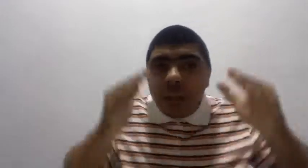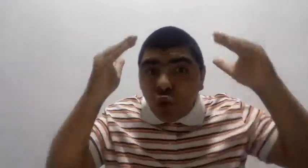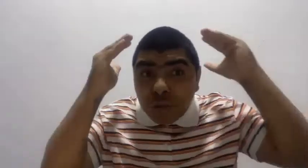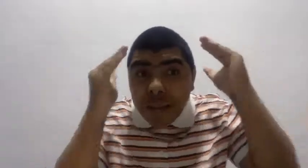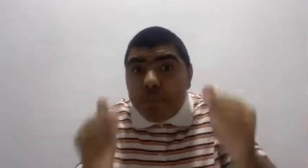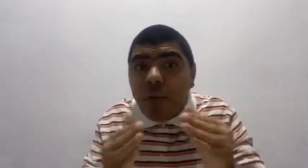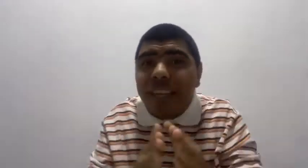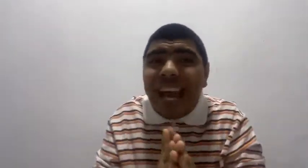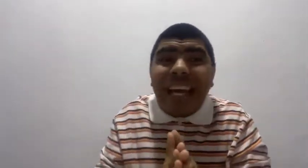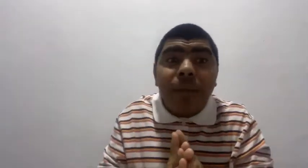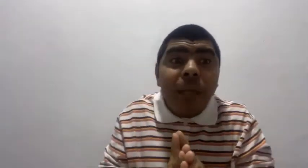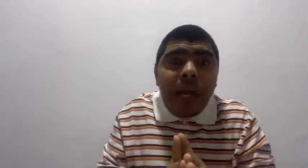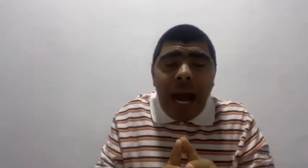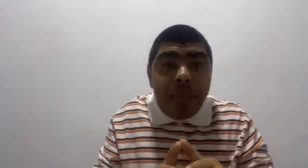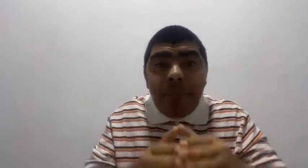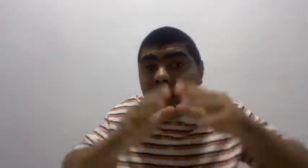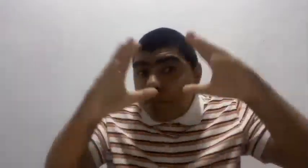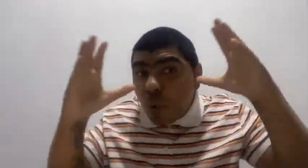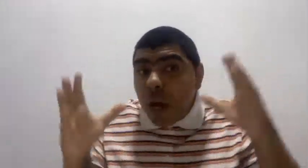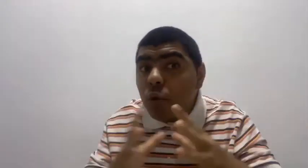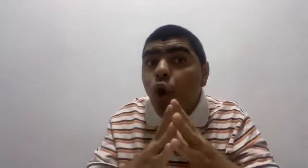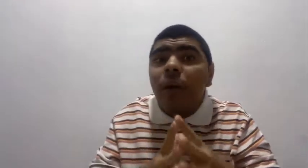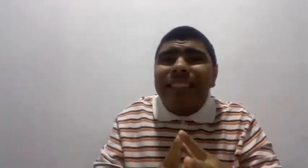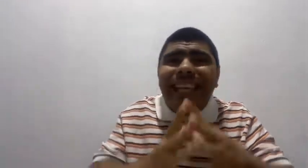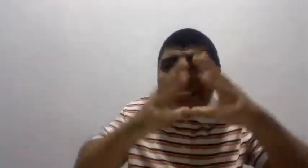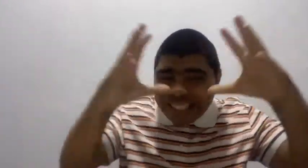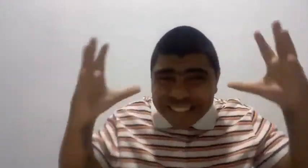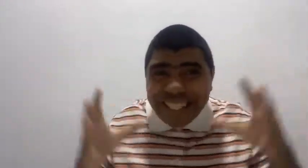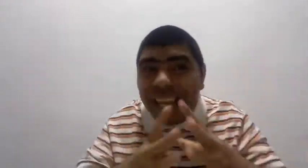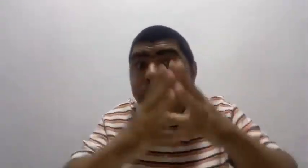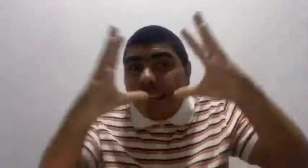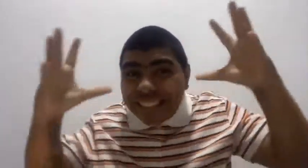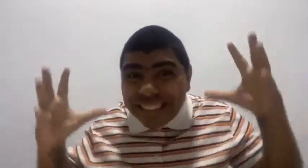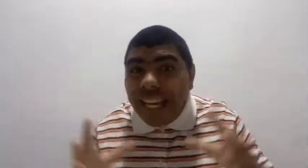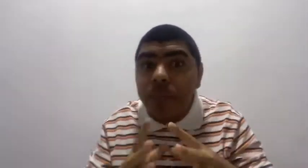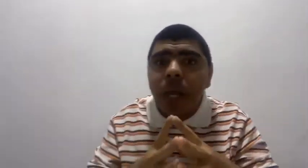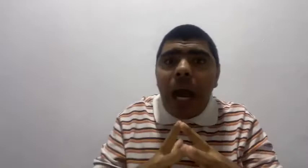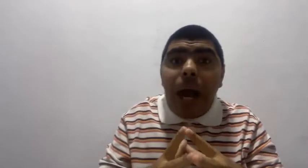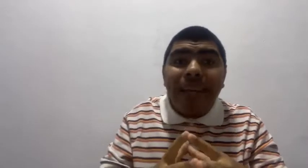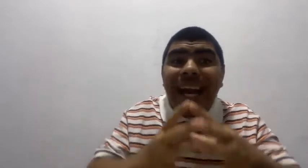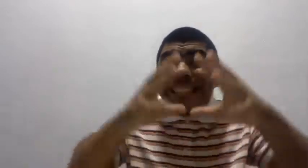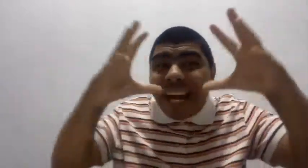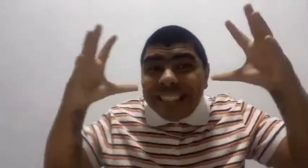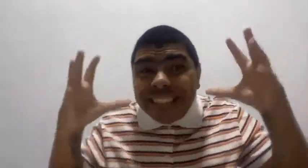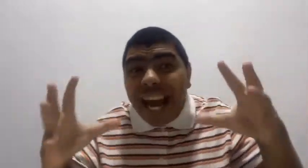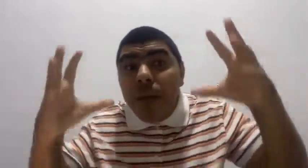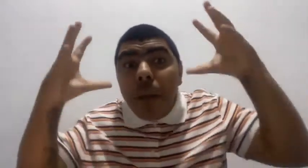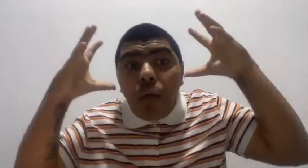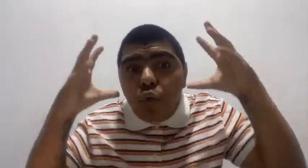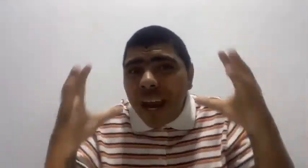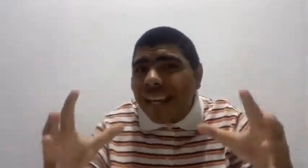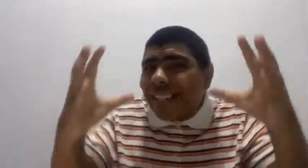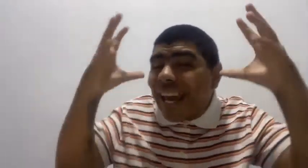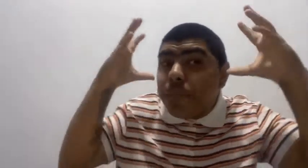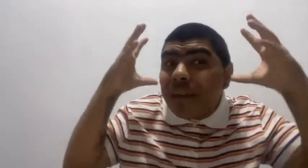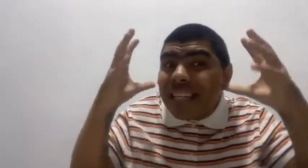proféticos, tiempos finales. Amén. Y el pueblo necesita aprender. Amén. Alcanzar madurez